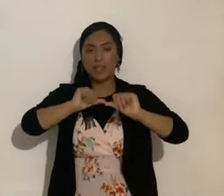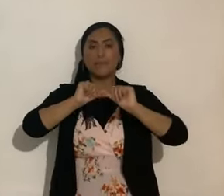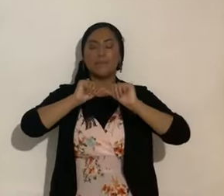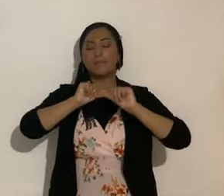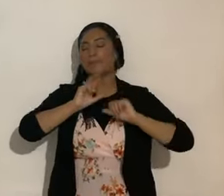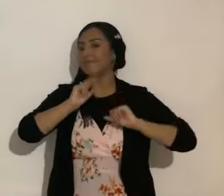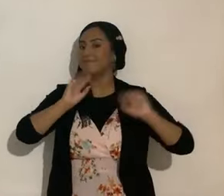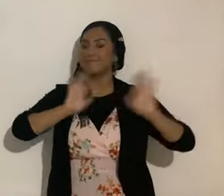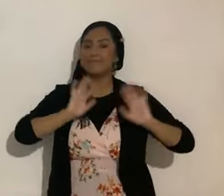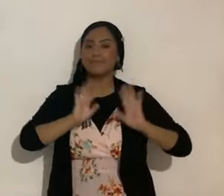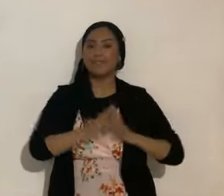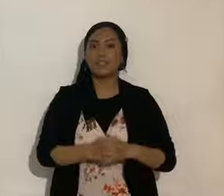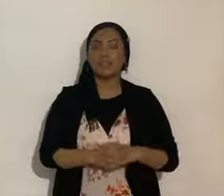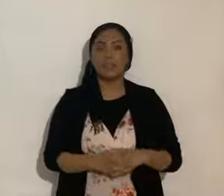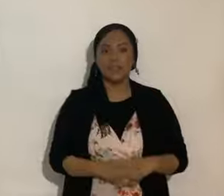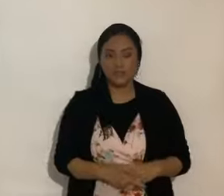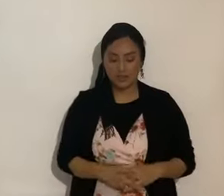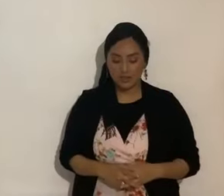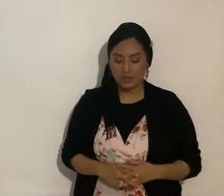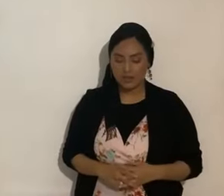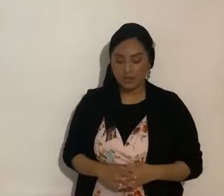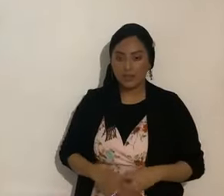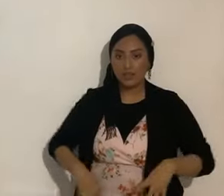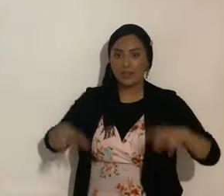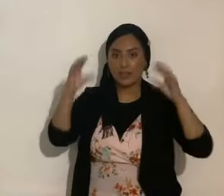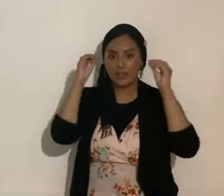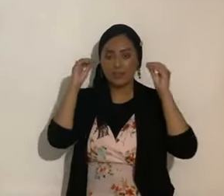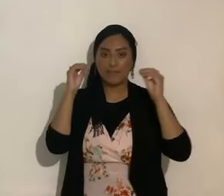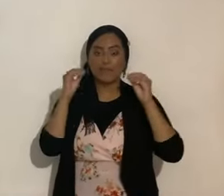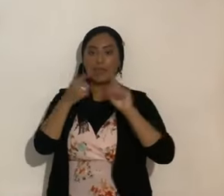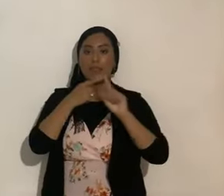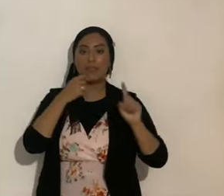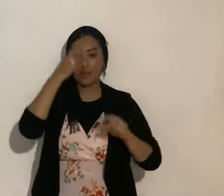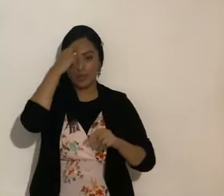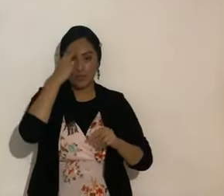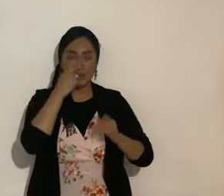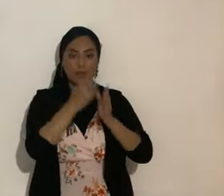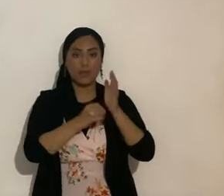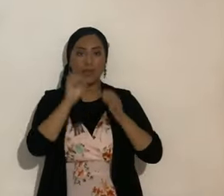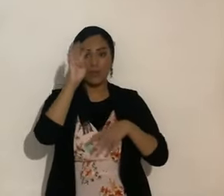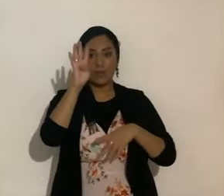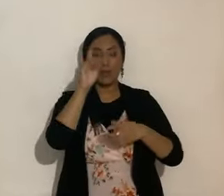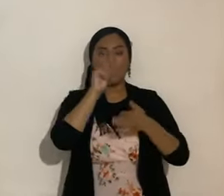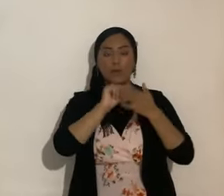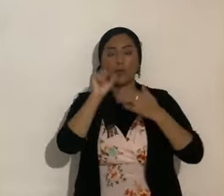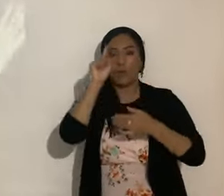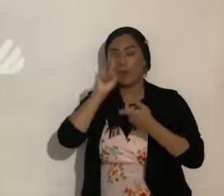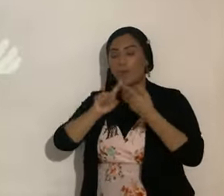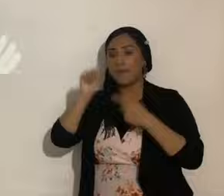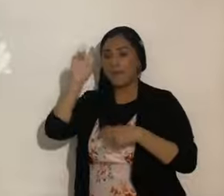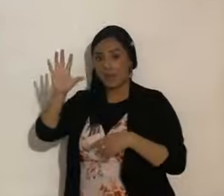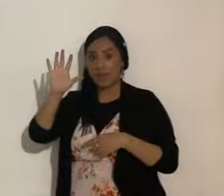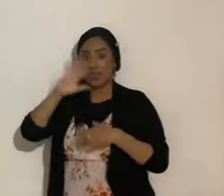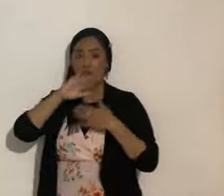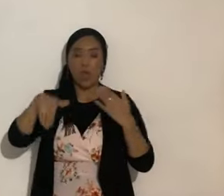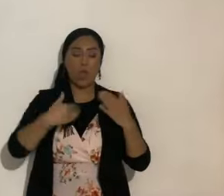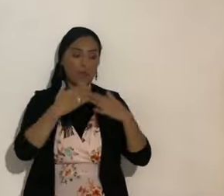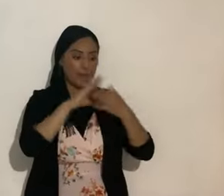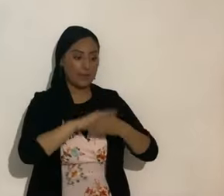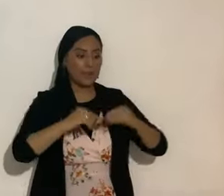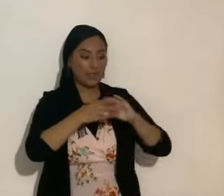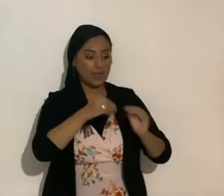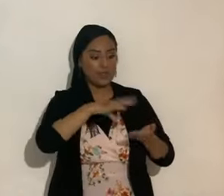así. No, la cosa es, la enseñanza de Romanos 4, 1 al 5, y de toda la parábola, pues, que